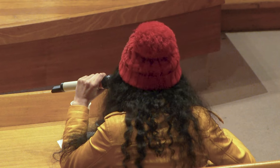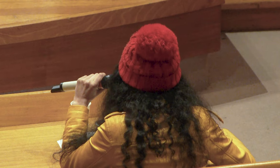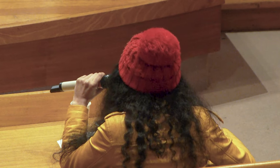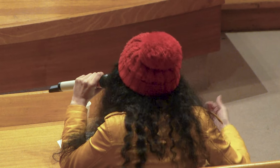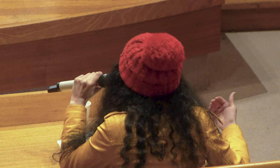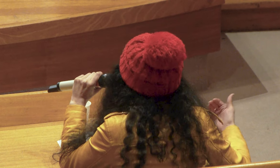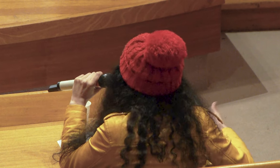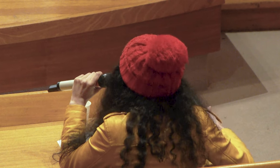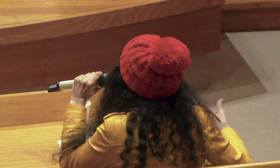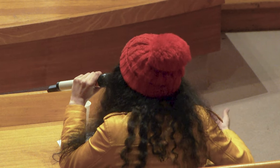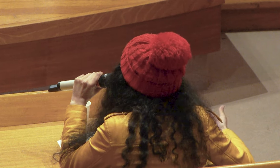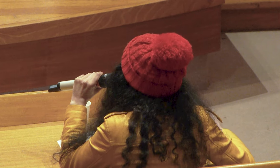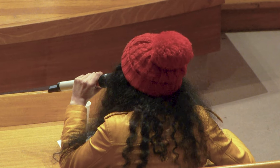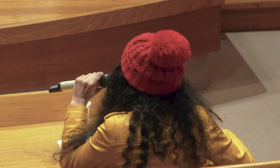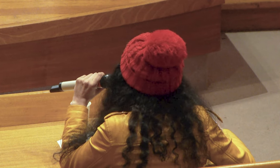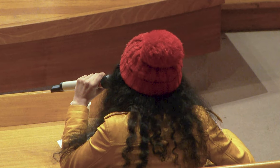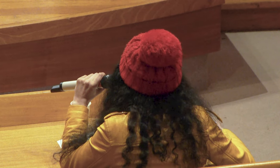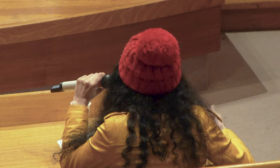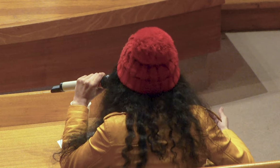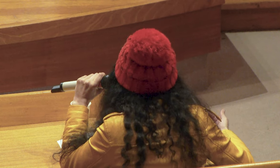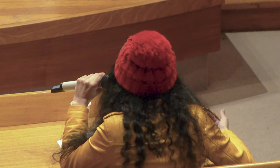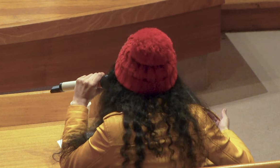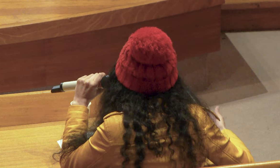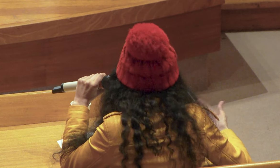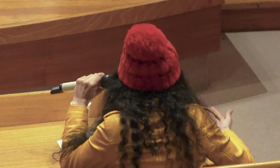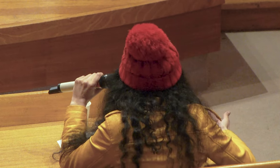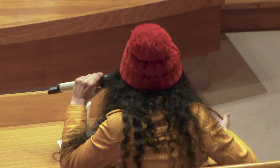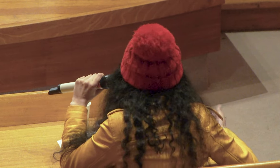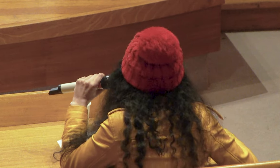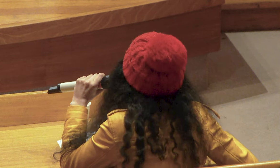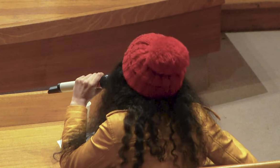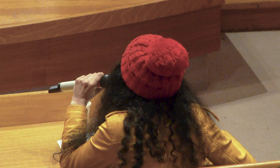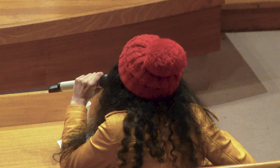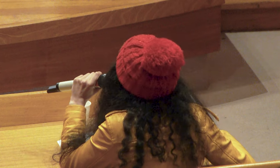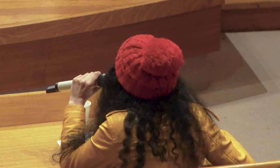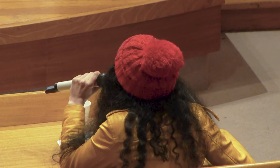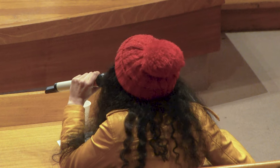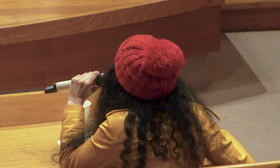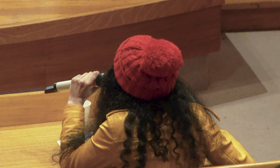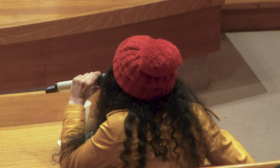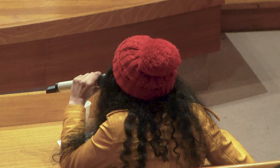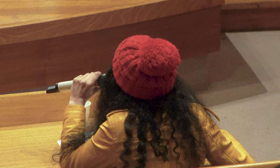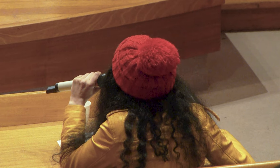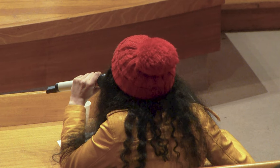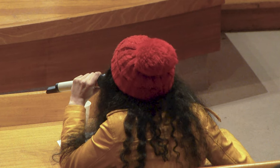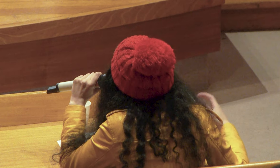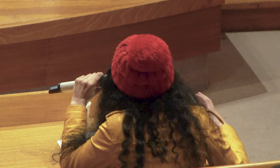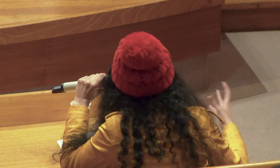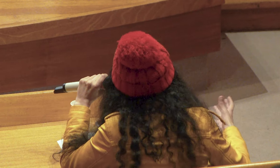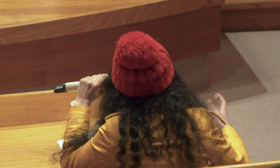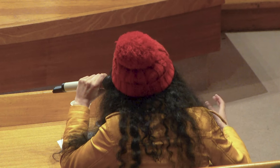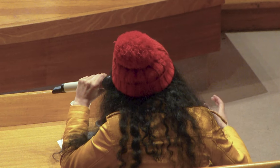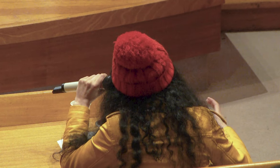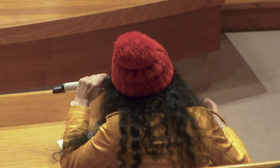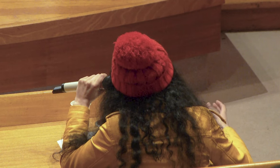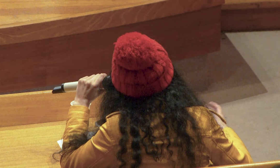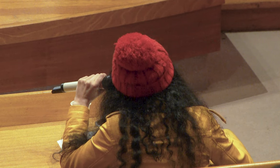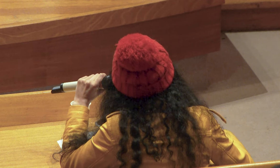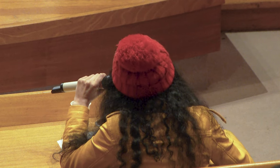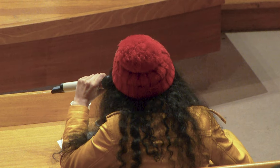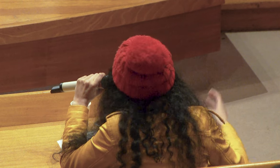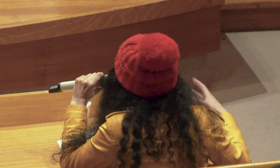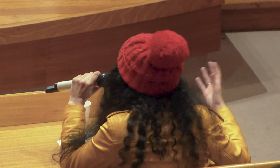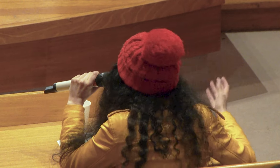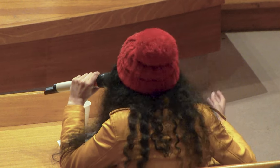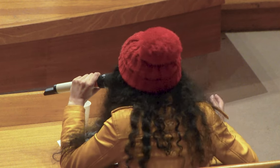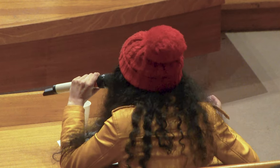et enseignants, il y a donc un grand handicap de leur part, et le discours de certains enseignants et